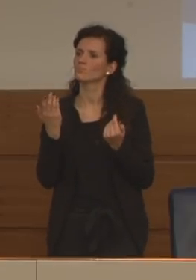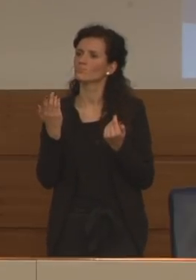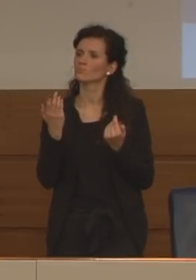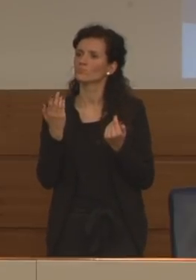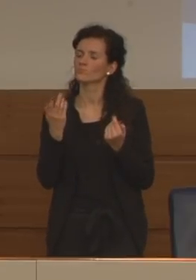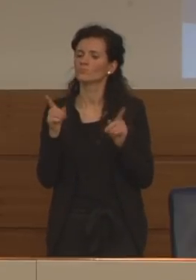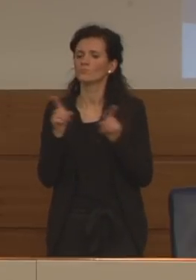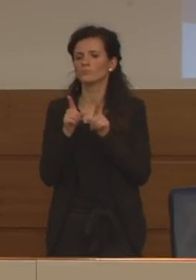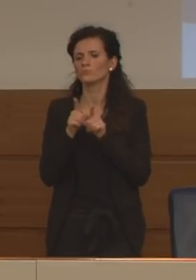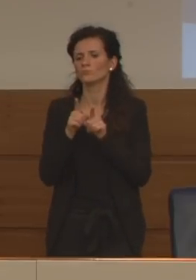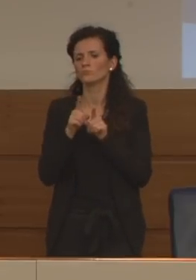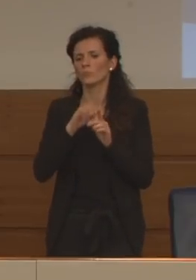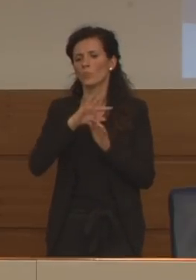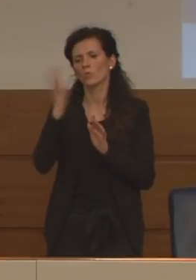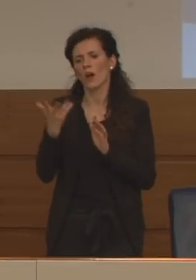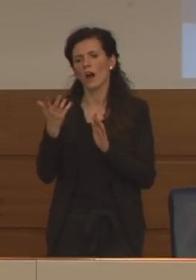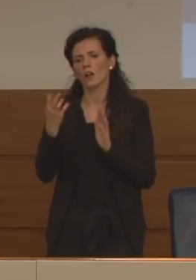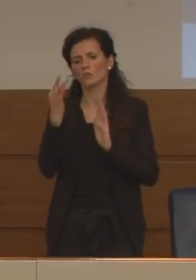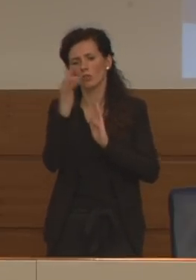centrale